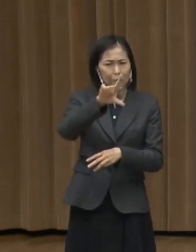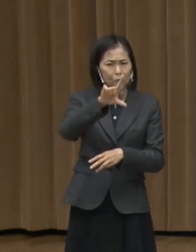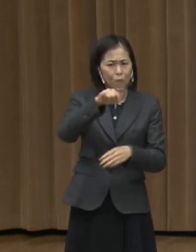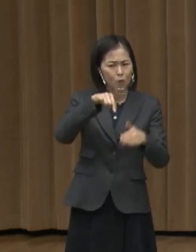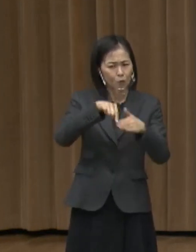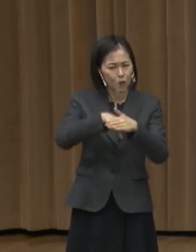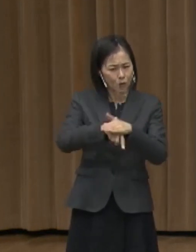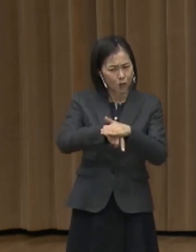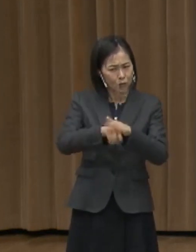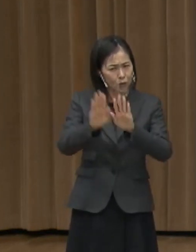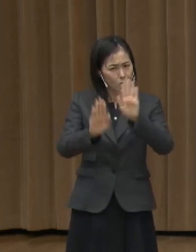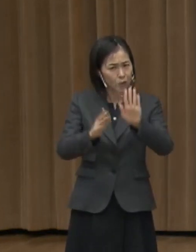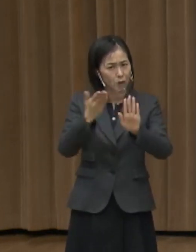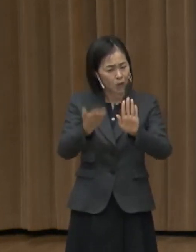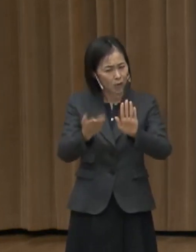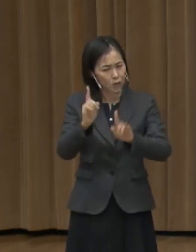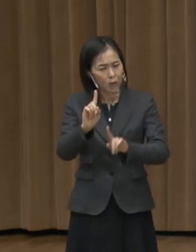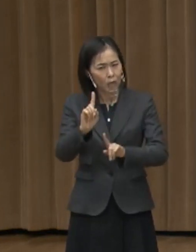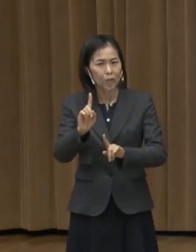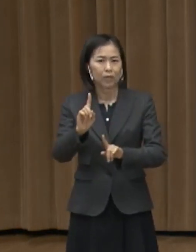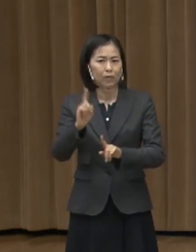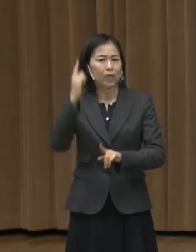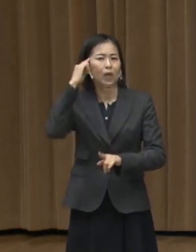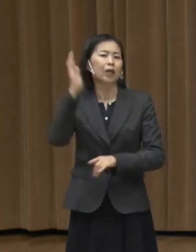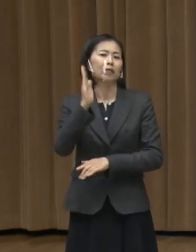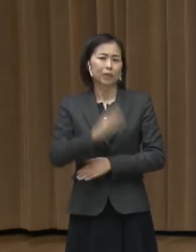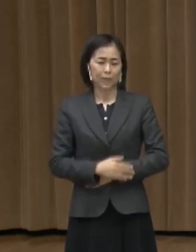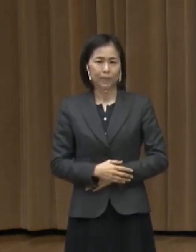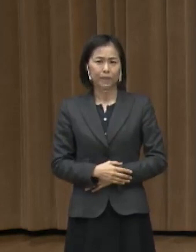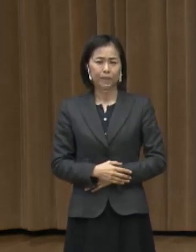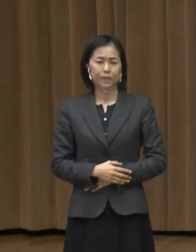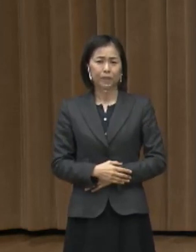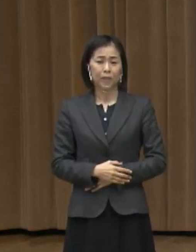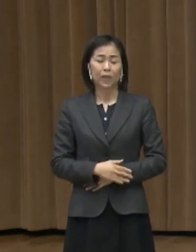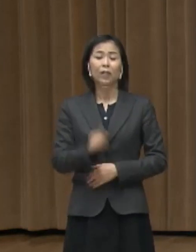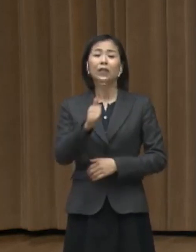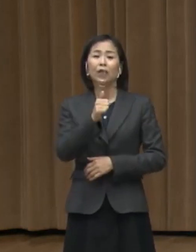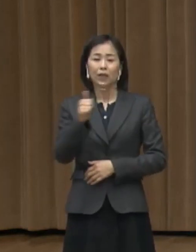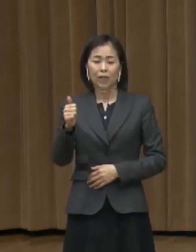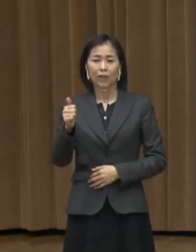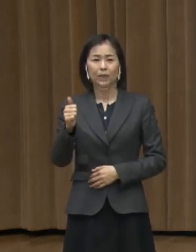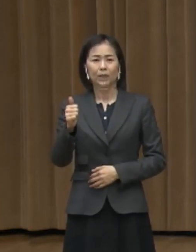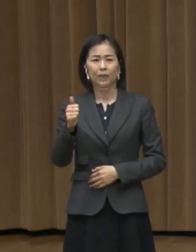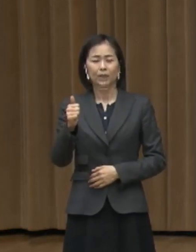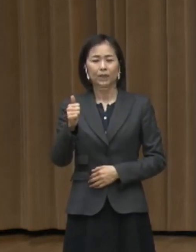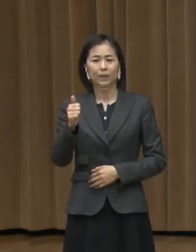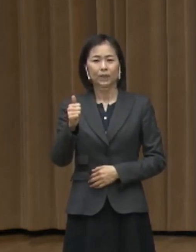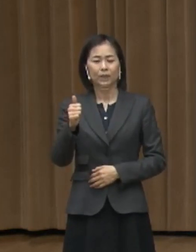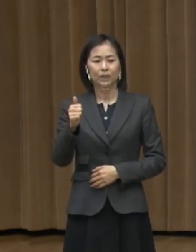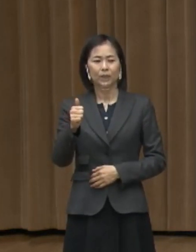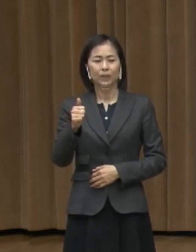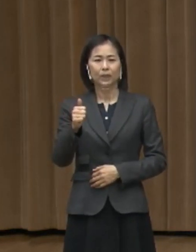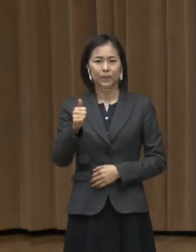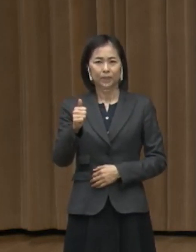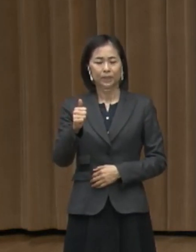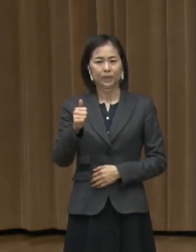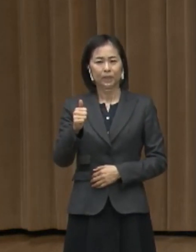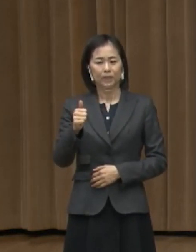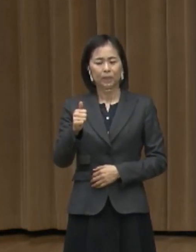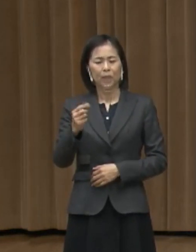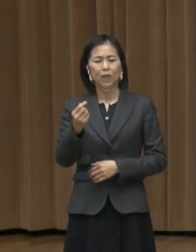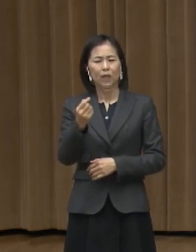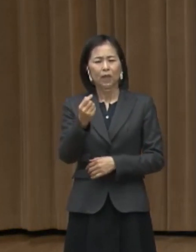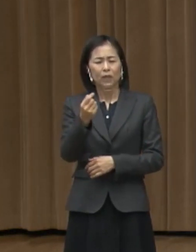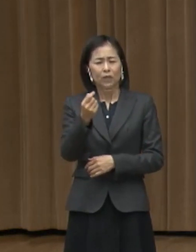けではなく、評価しているわけでは、そういう評価しているわけではありません。ただ、実際のところ、このご指摘のとおり、若